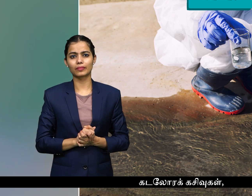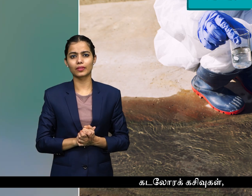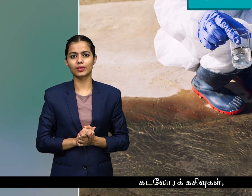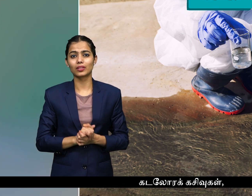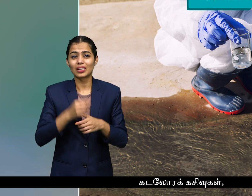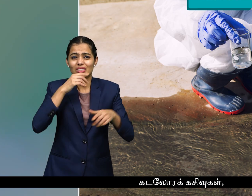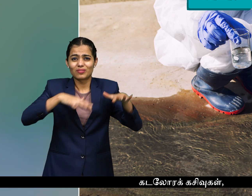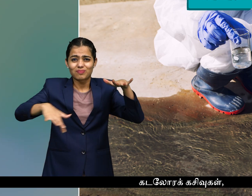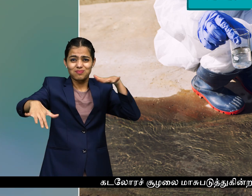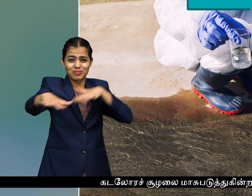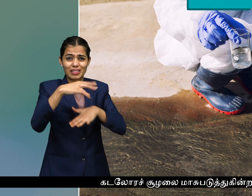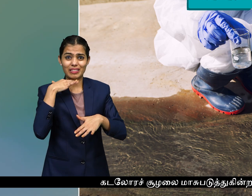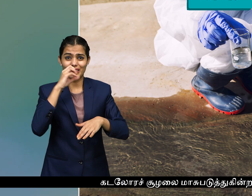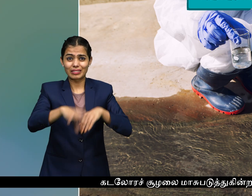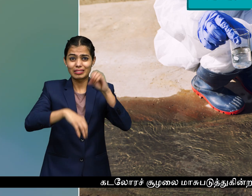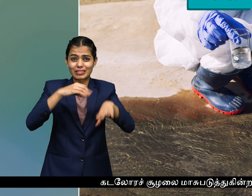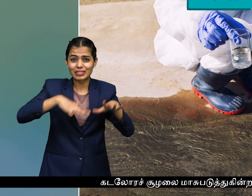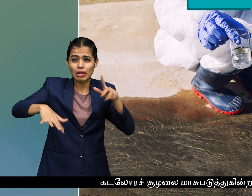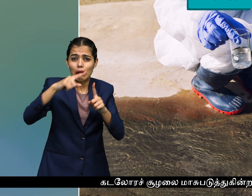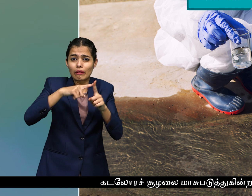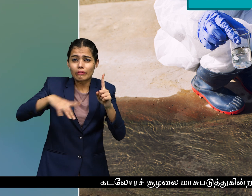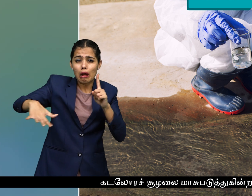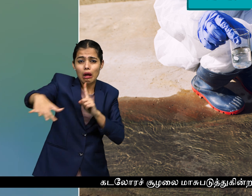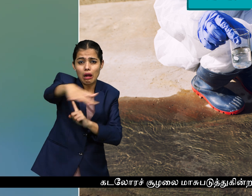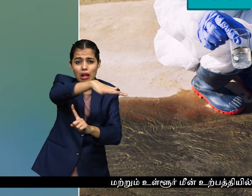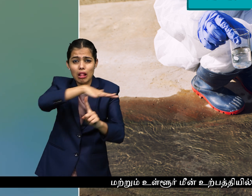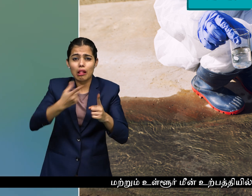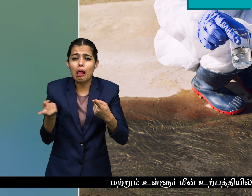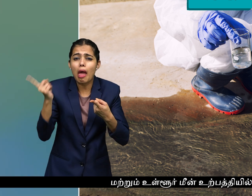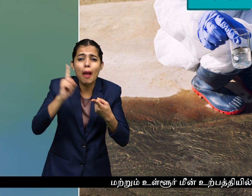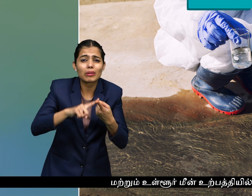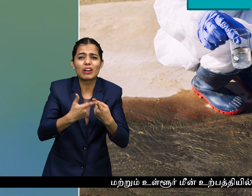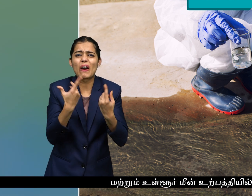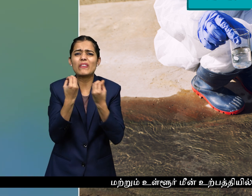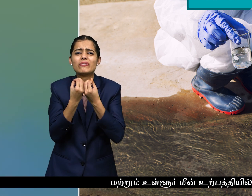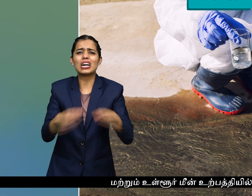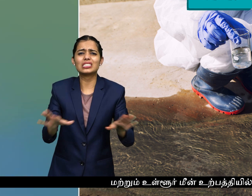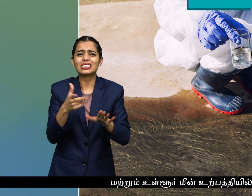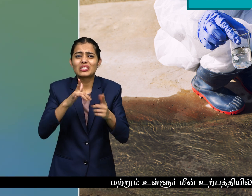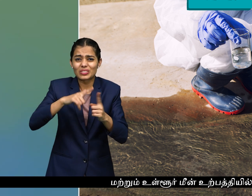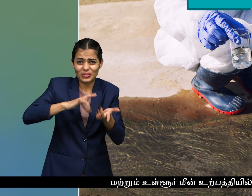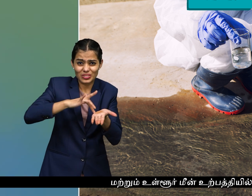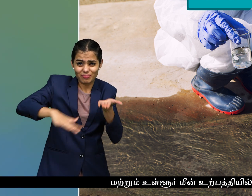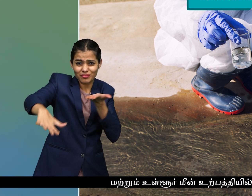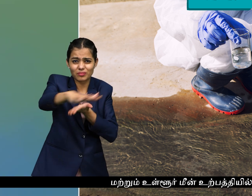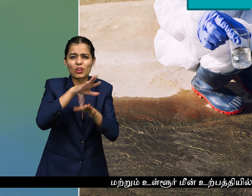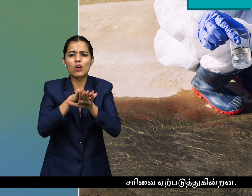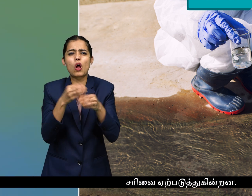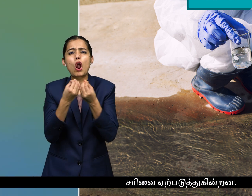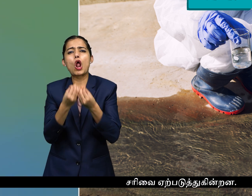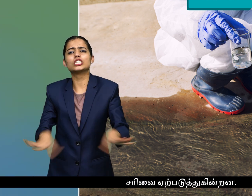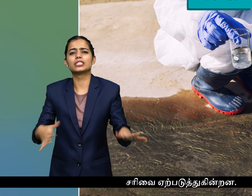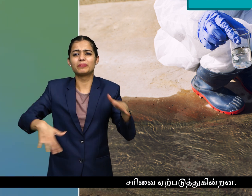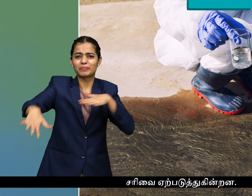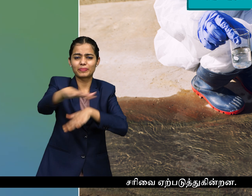கடலோர கசிவுகள் கடலோர சூழலை மாசுபடுத்துவதற்கான மற்றும் உள்ளூர் மீன் உற்பத்தியில்